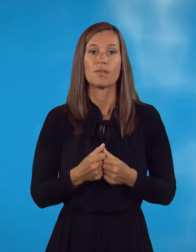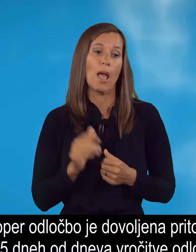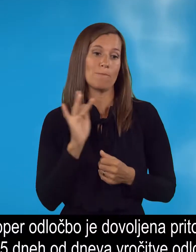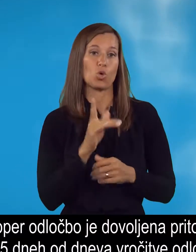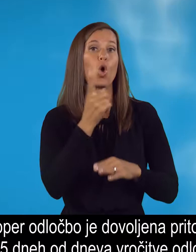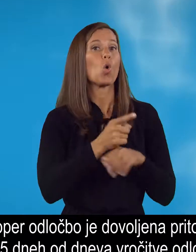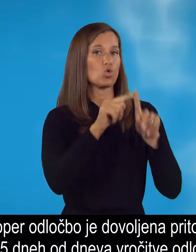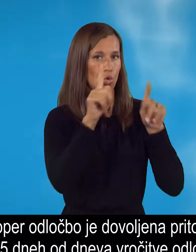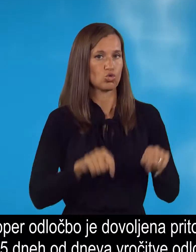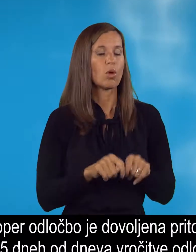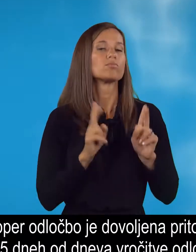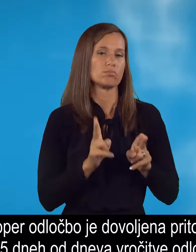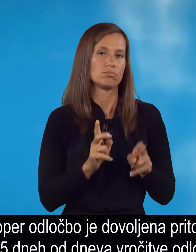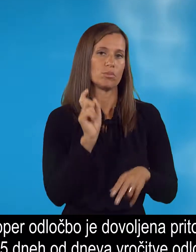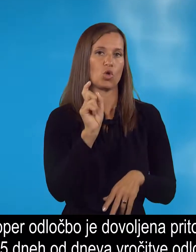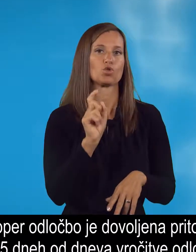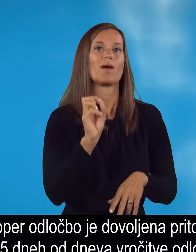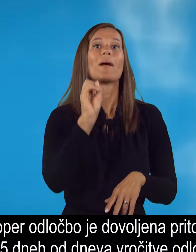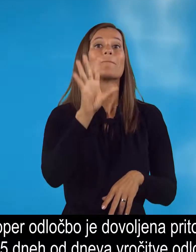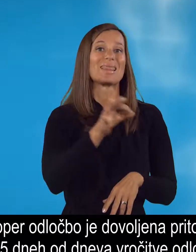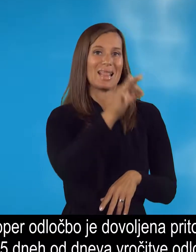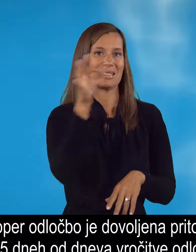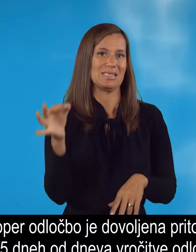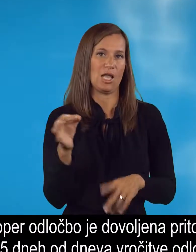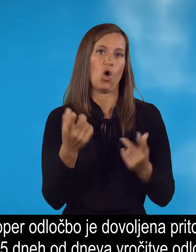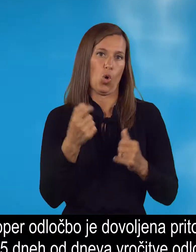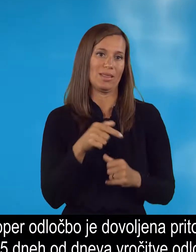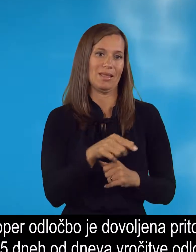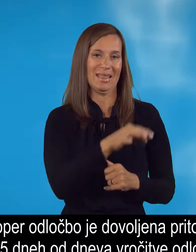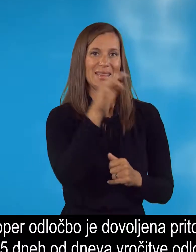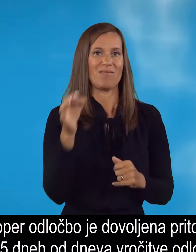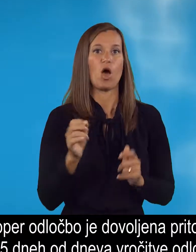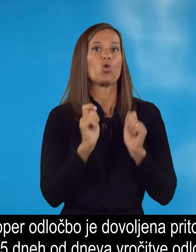Zoper odločbo je dovoljena pritožba v 15 dneh od dneva vročitve odločbe.